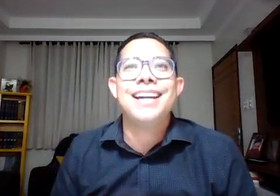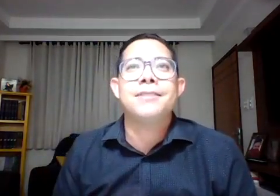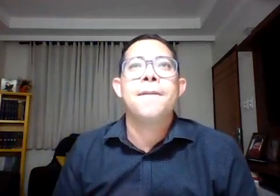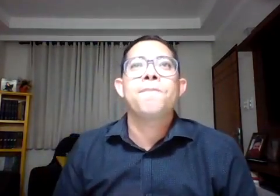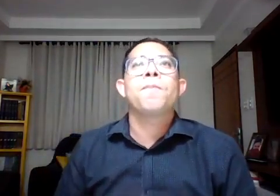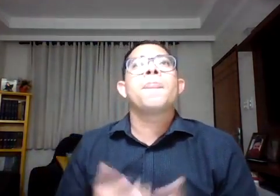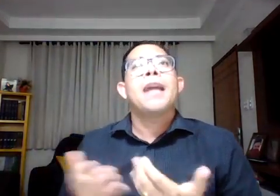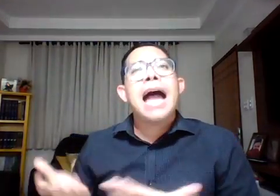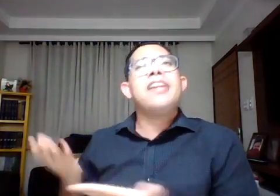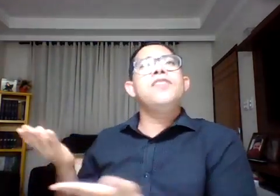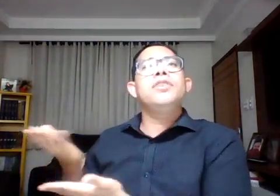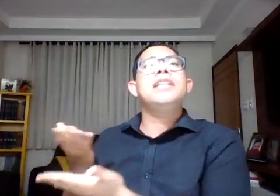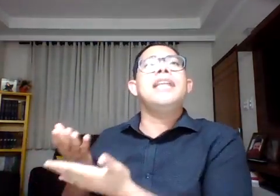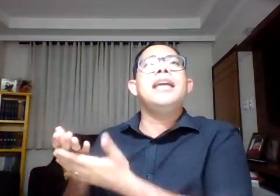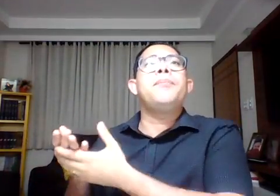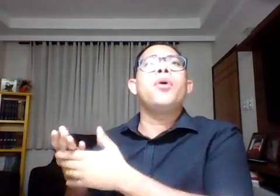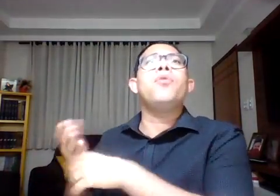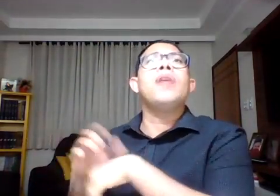Certo? Aí você tem que procurar